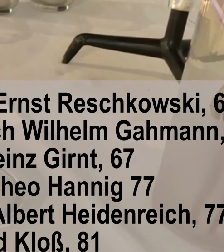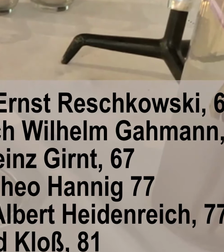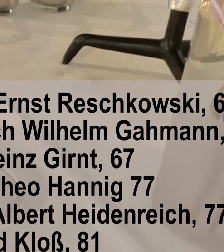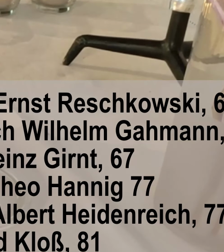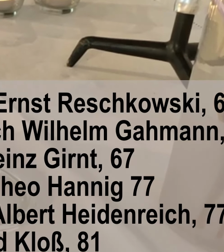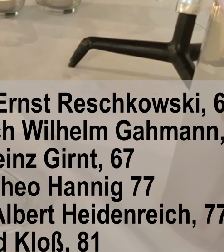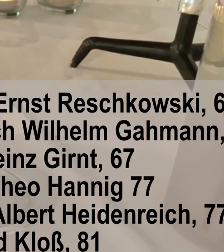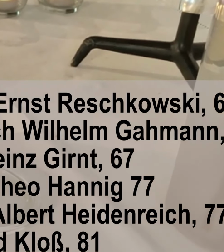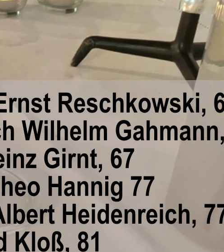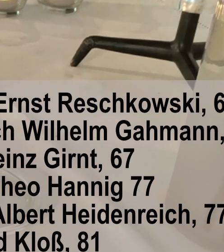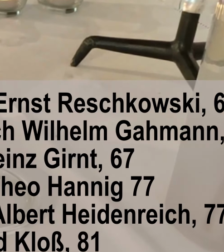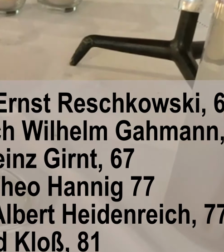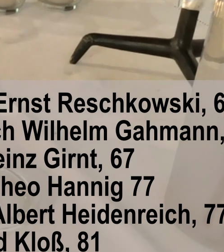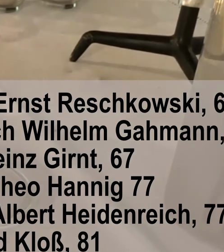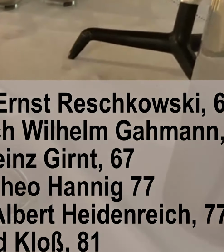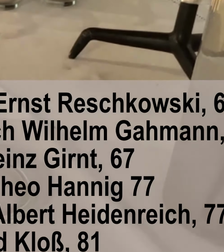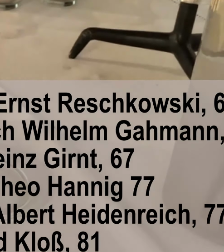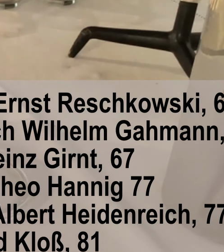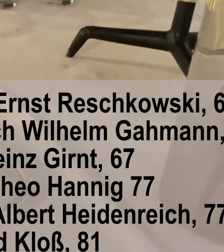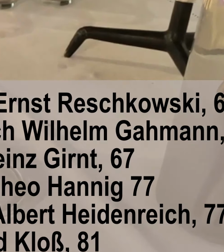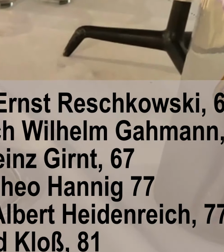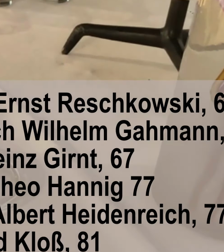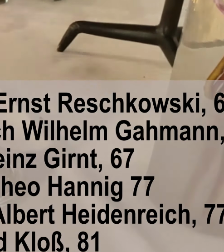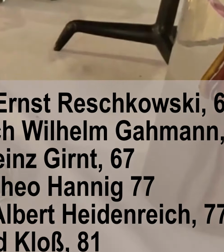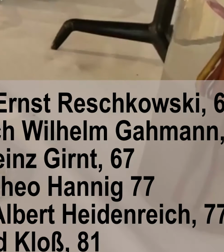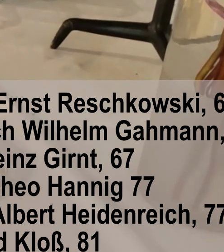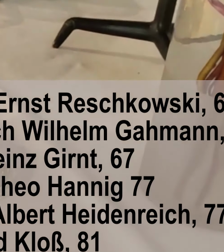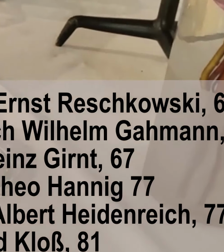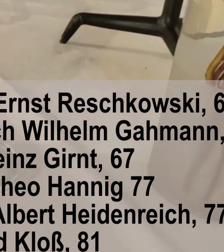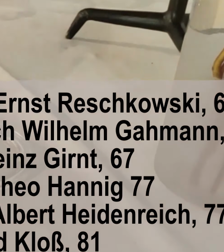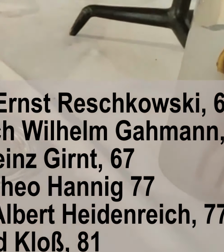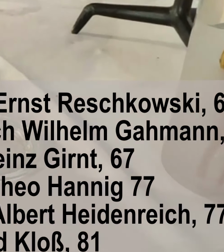Karl-Heinz Grind, 67 Jahre.